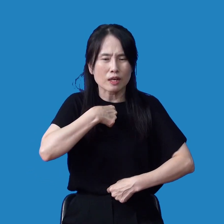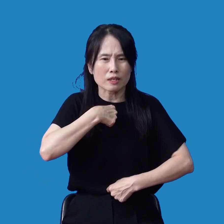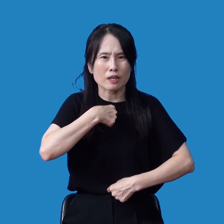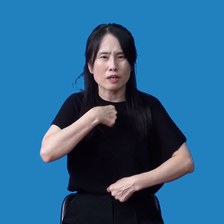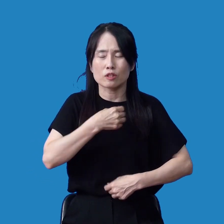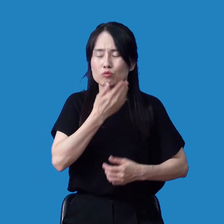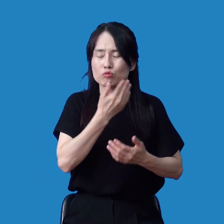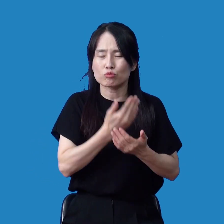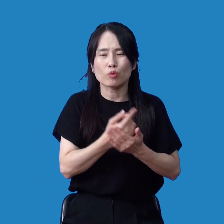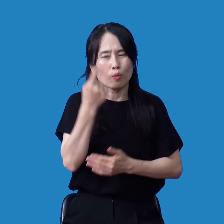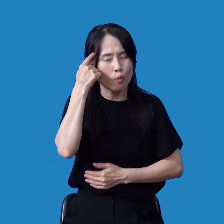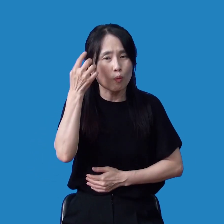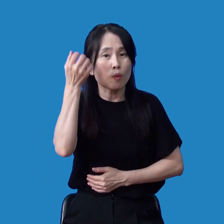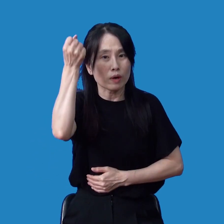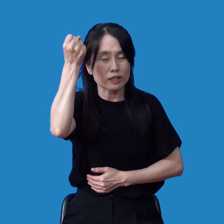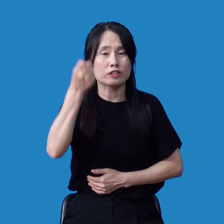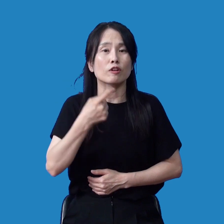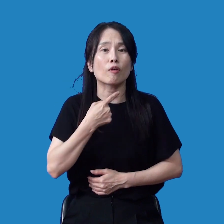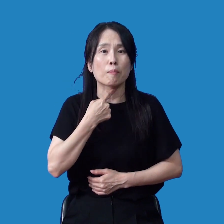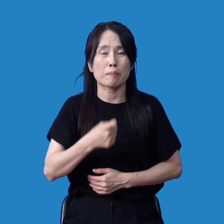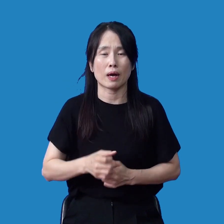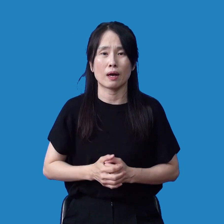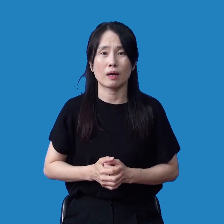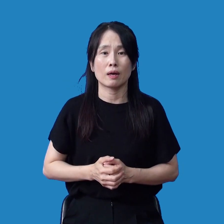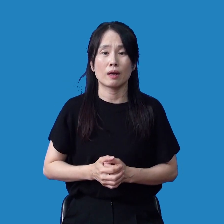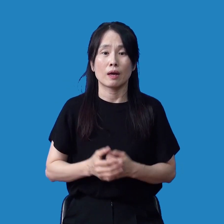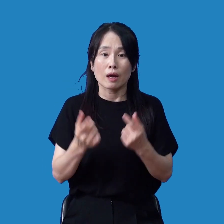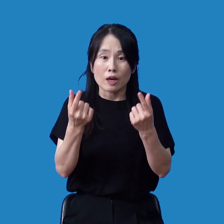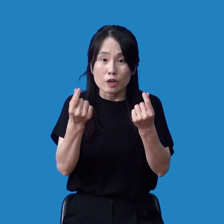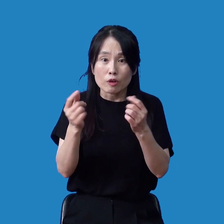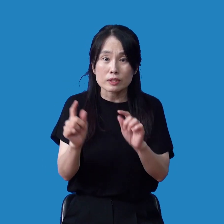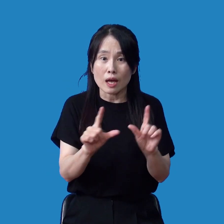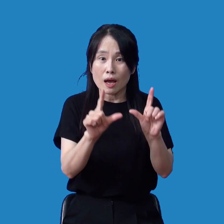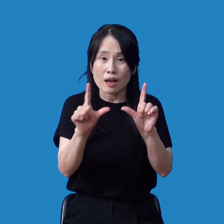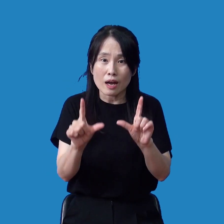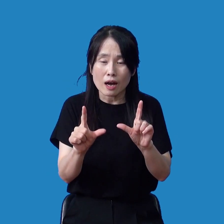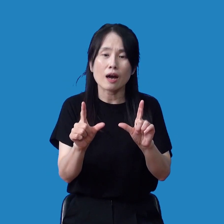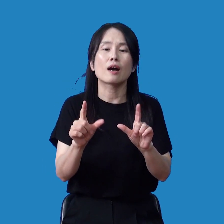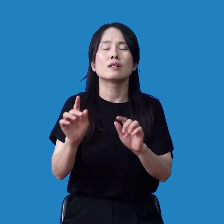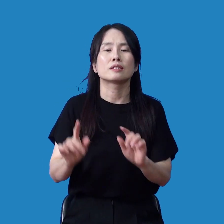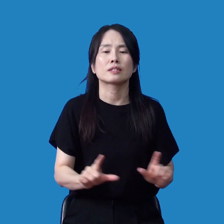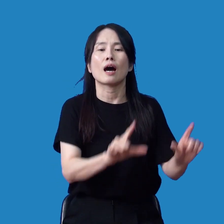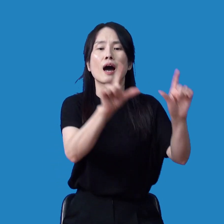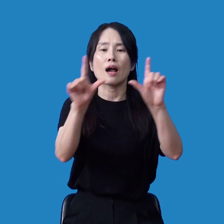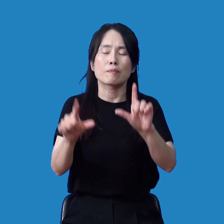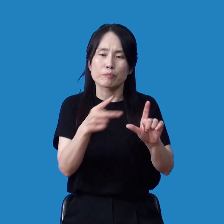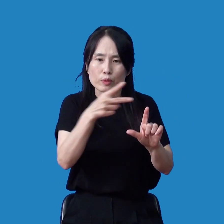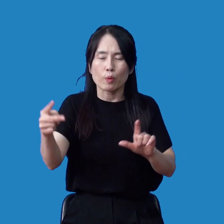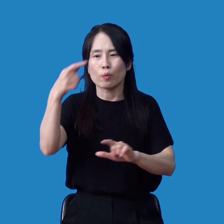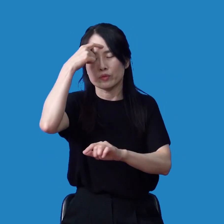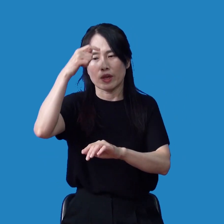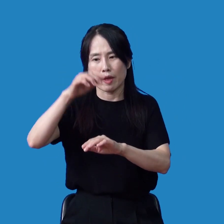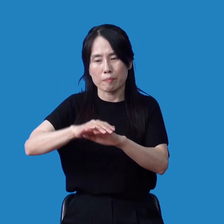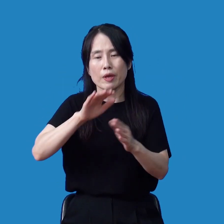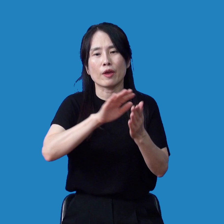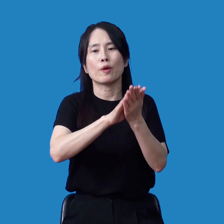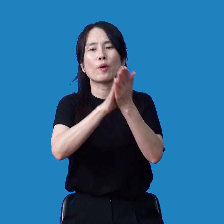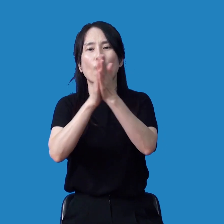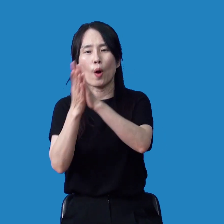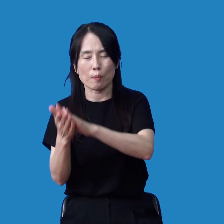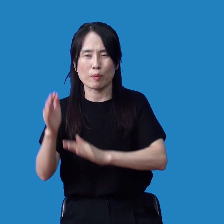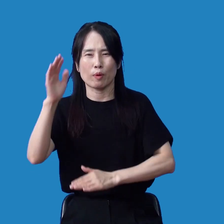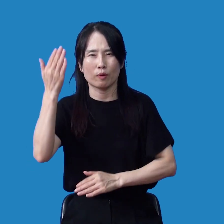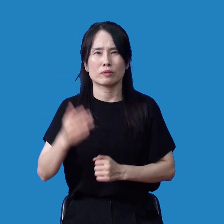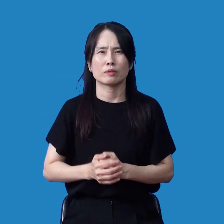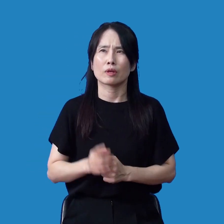부사가 중요했습니다. 그렇게 살면 그 삶이 바로 예배가 됩니다. 천국 백성은 그 삶의